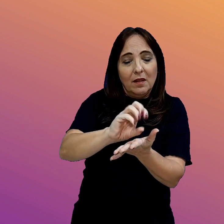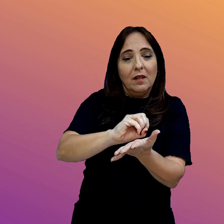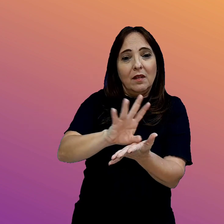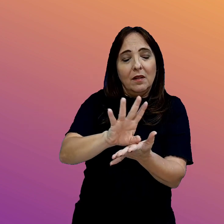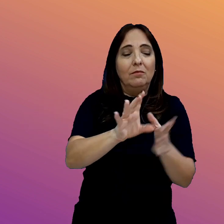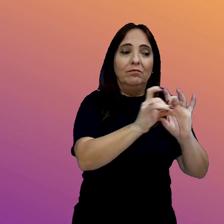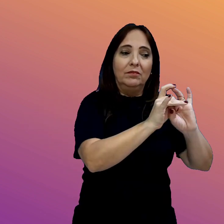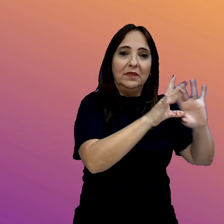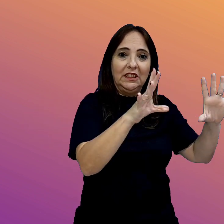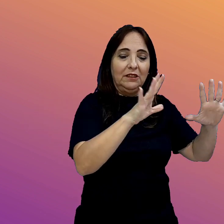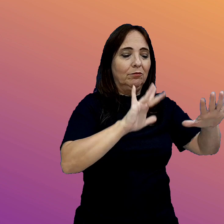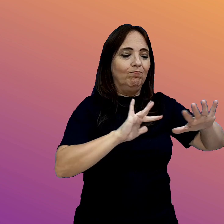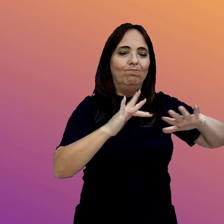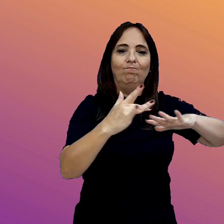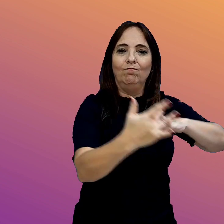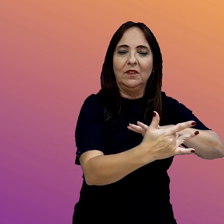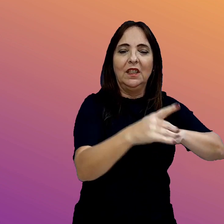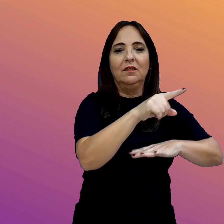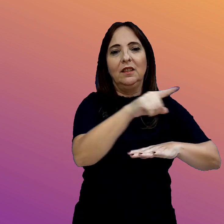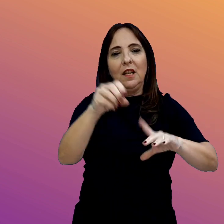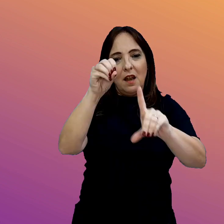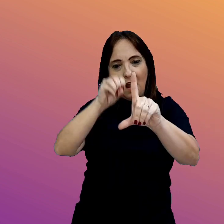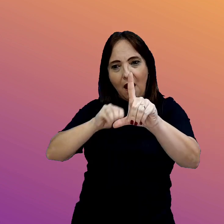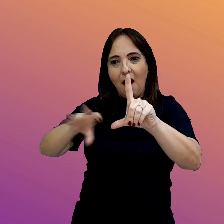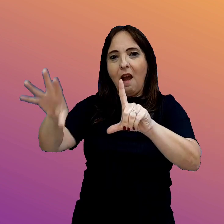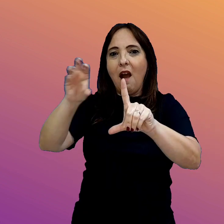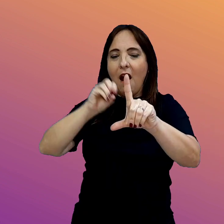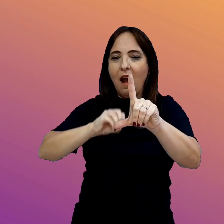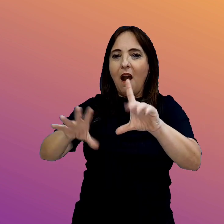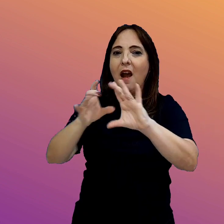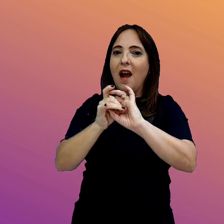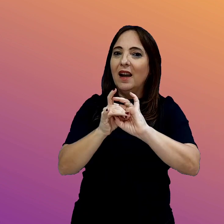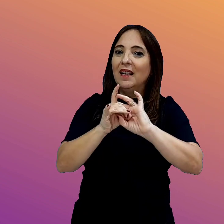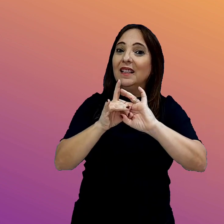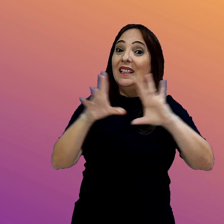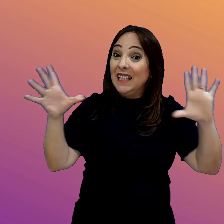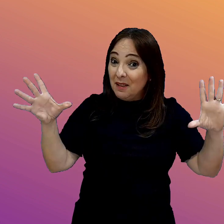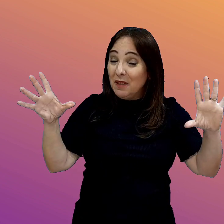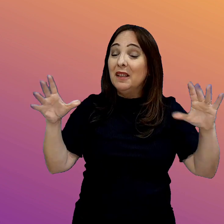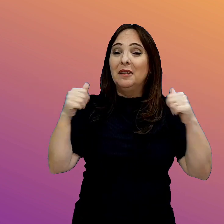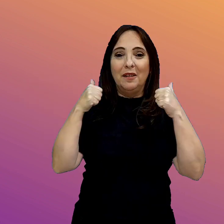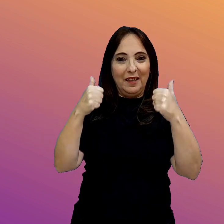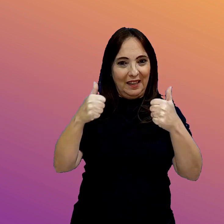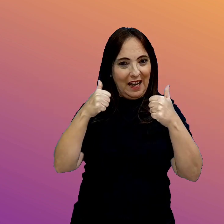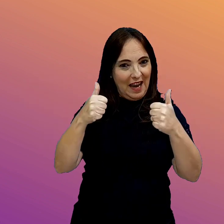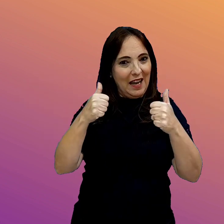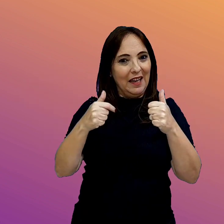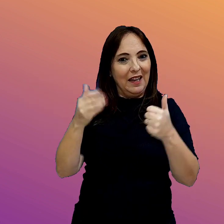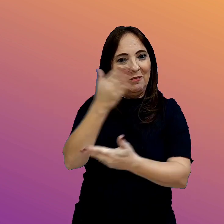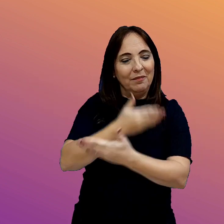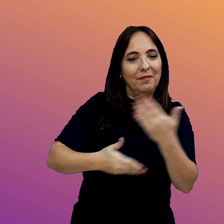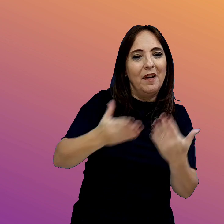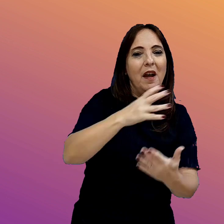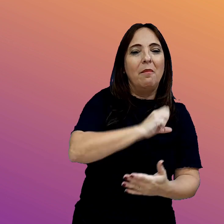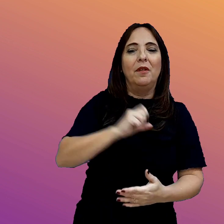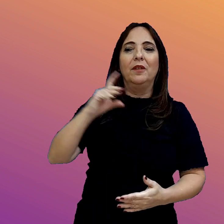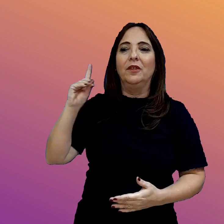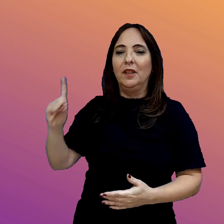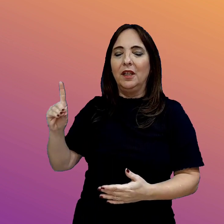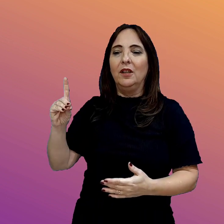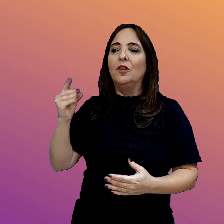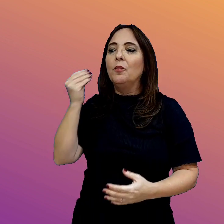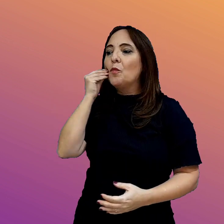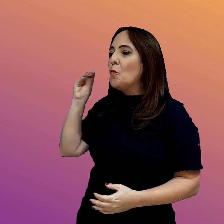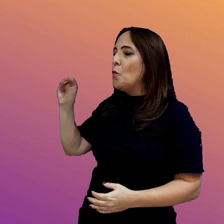à vontade. Vamos embora viralizar o amor de Deus, certo? Camila, um beijo. A gente